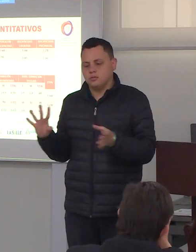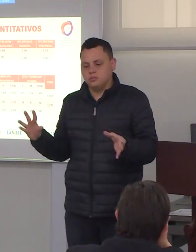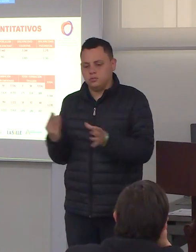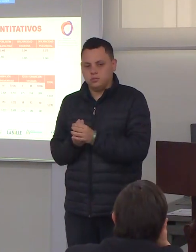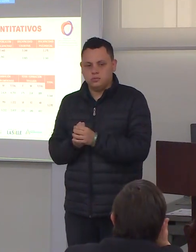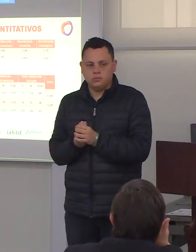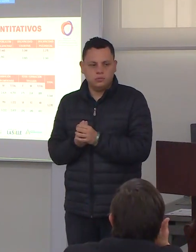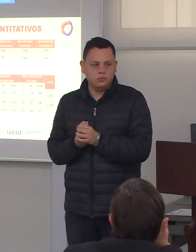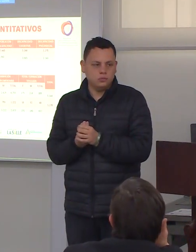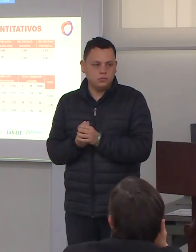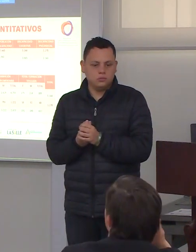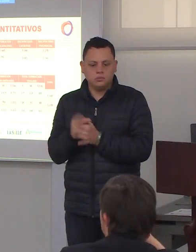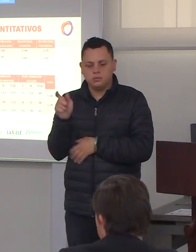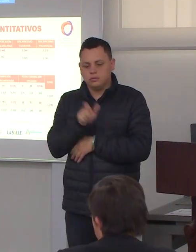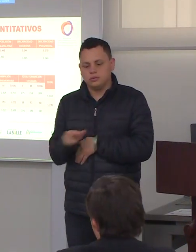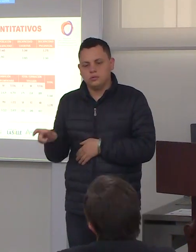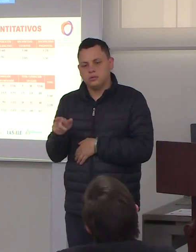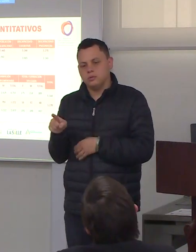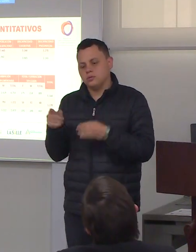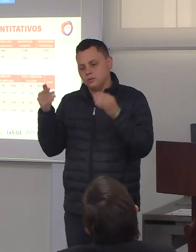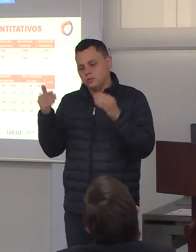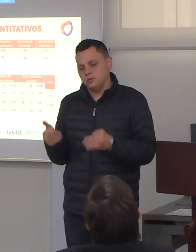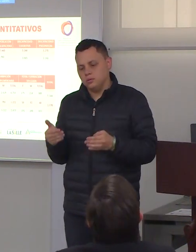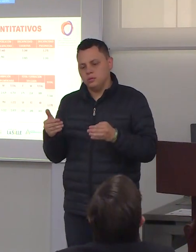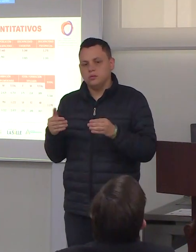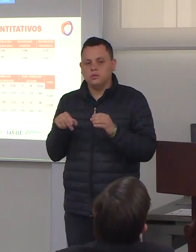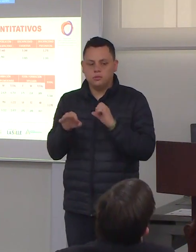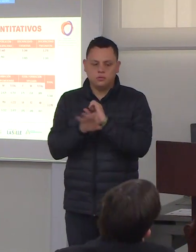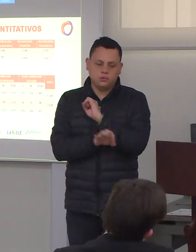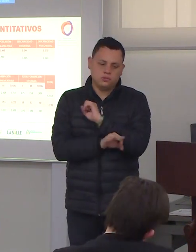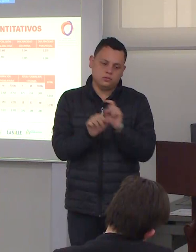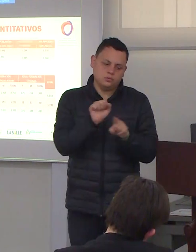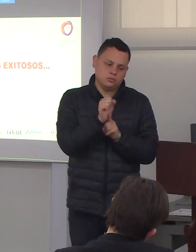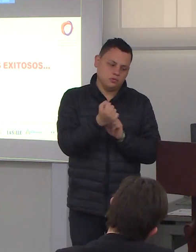de personas con discapacidad psicosocial.